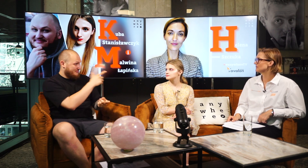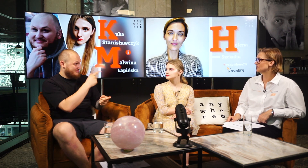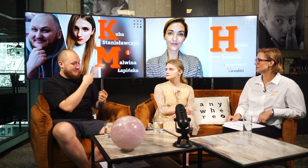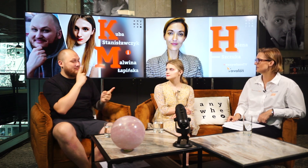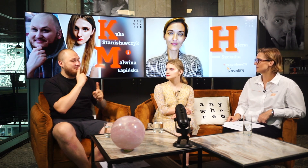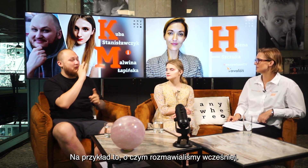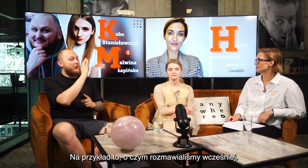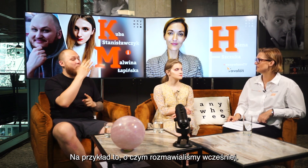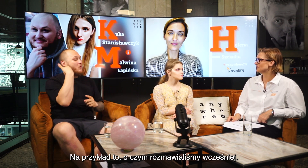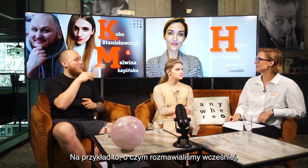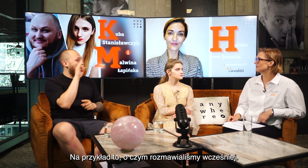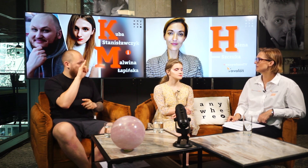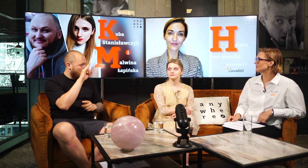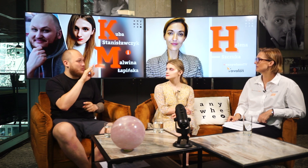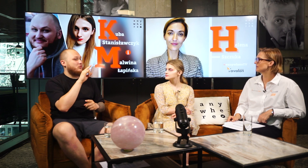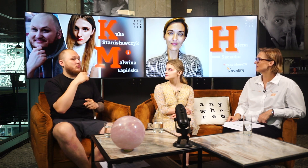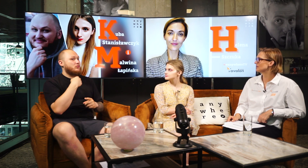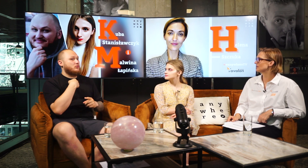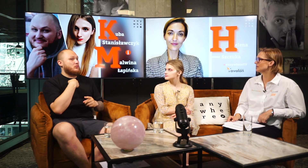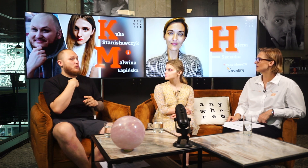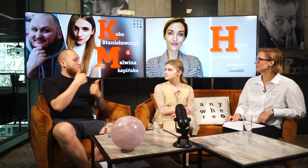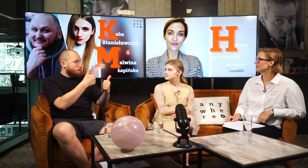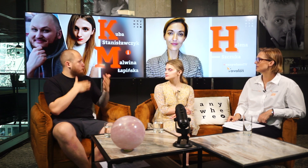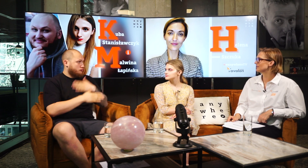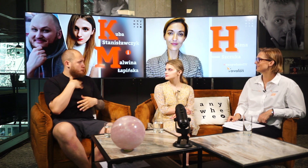Na przykład to, o czym rozmawialiśmy wcześniej, o Poland Rocku.